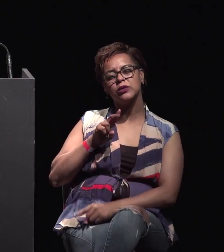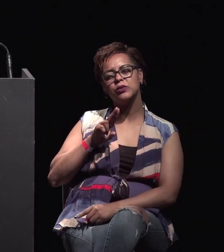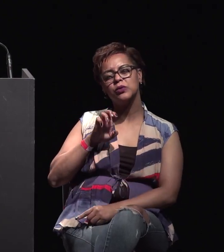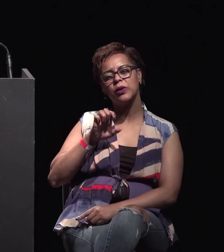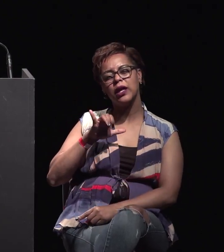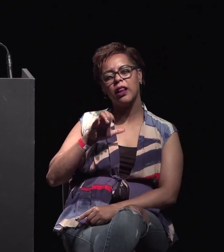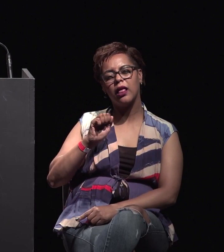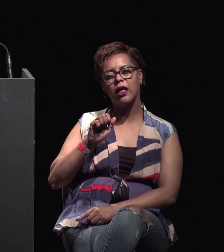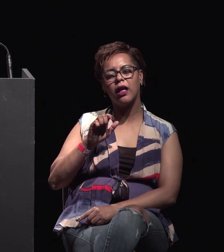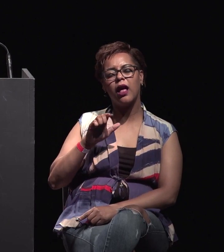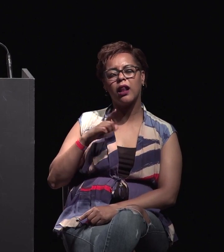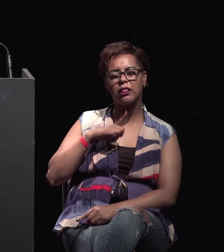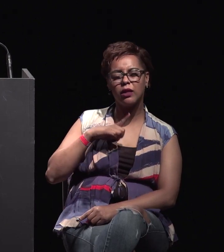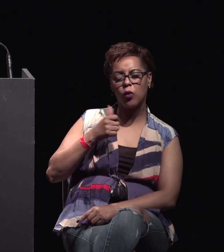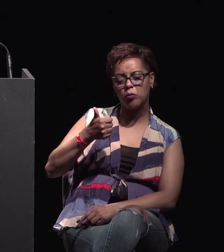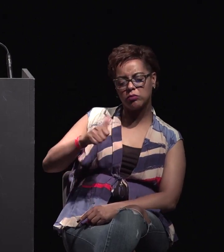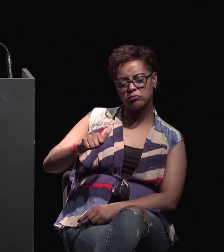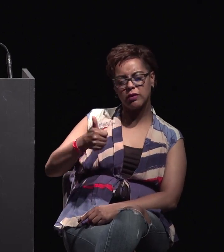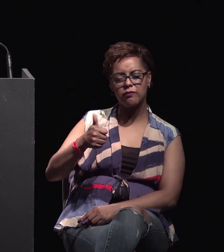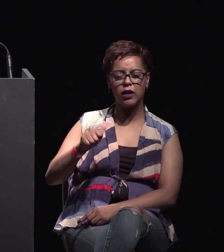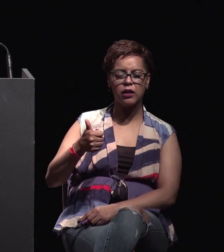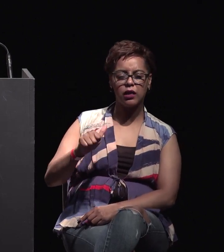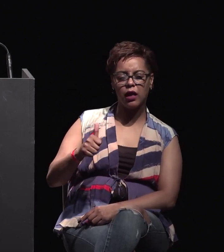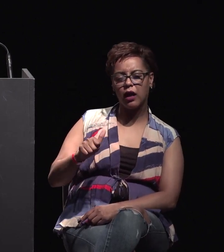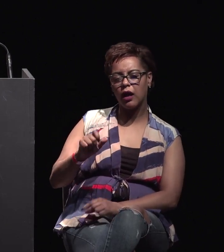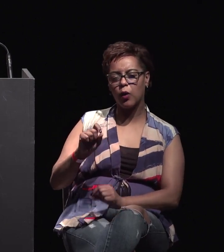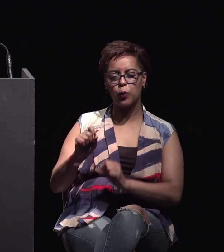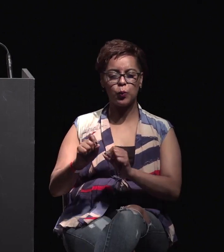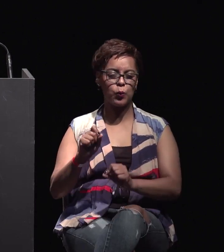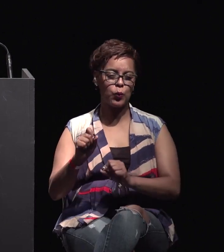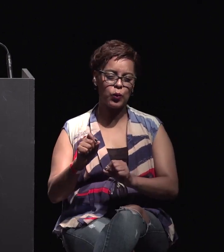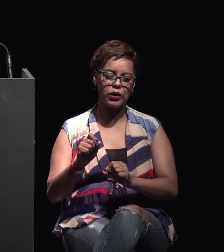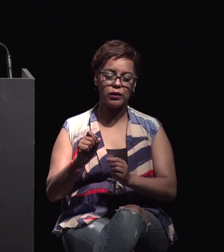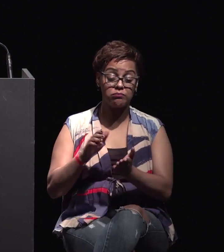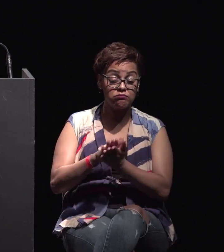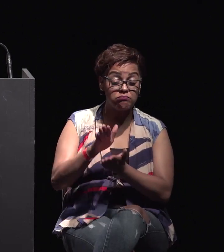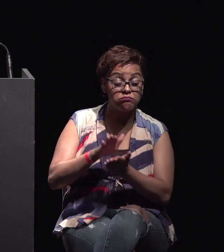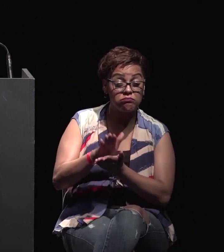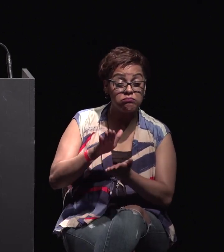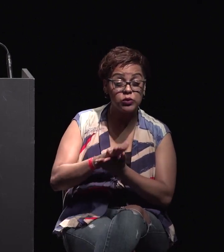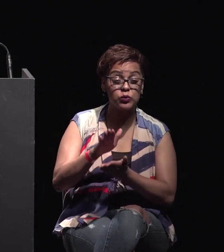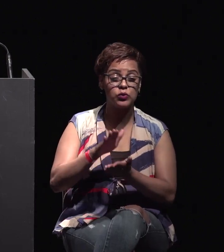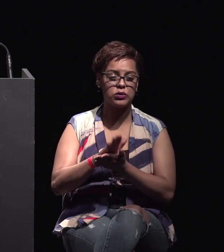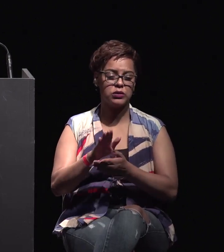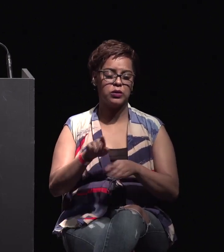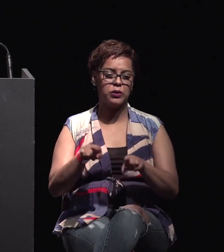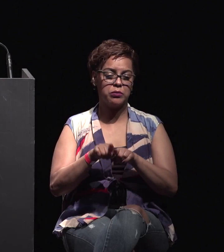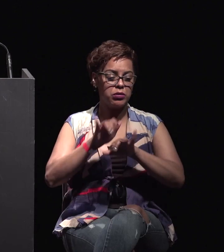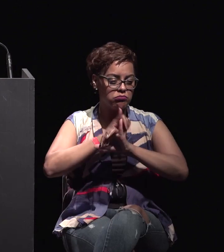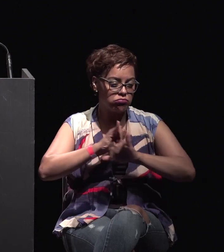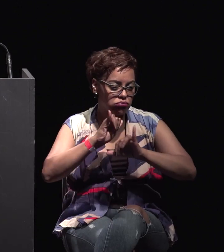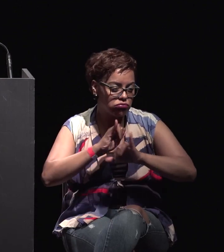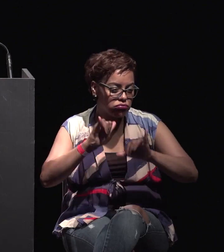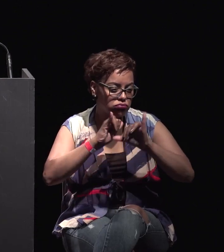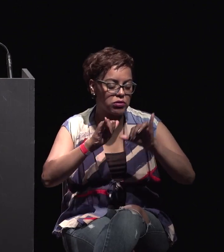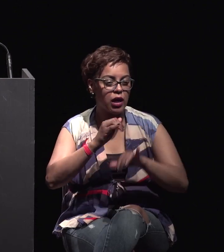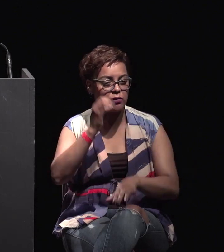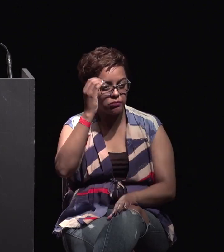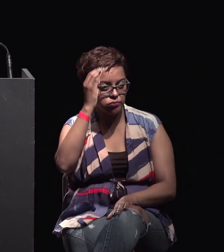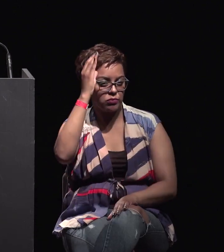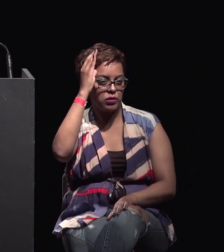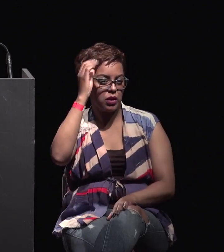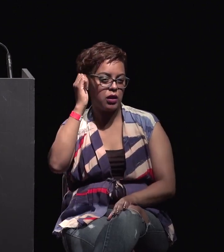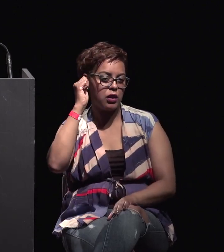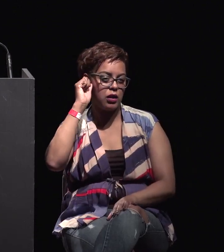essa iniciativa, né, de produção e promoção da intelectualidade